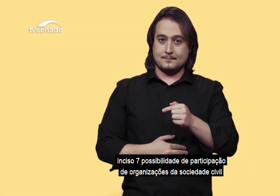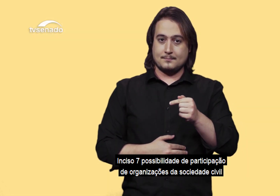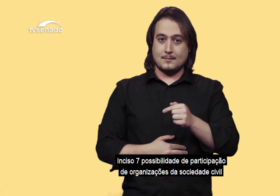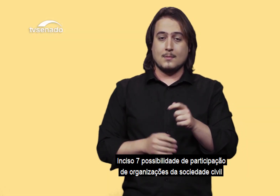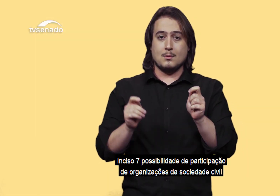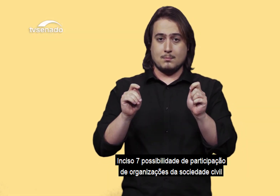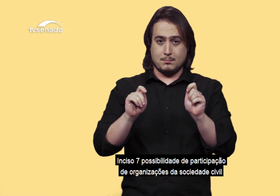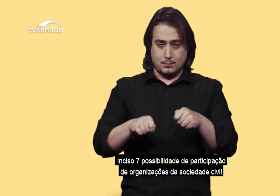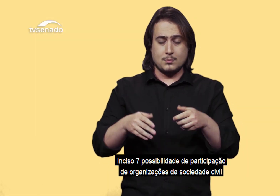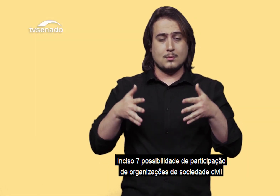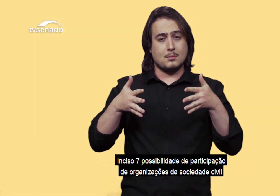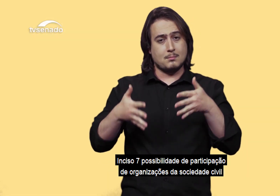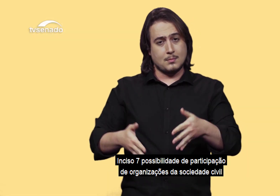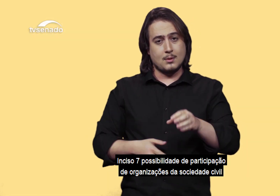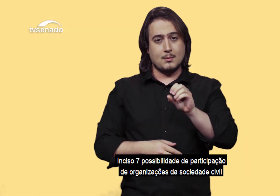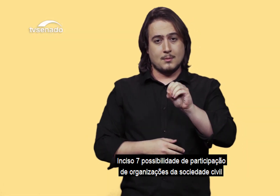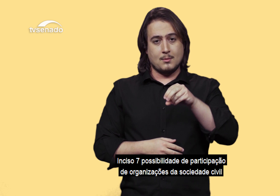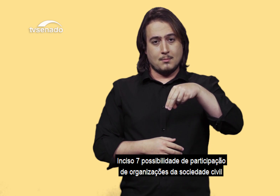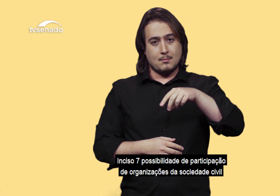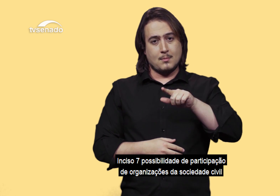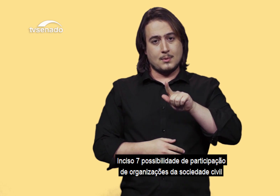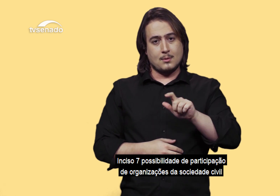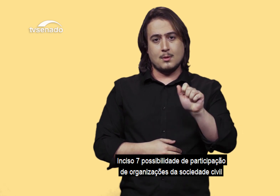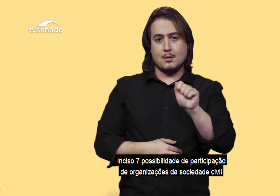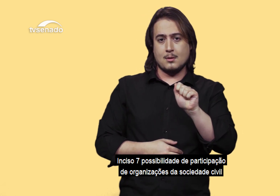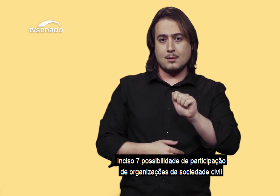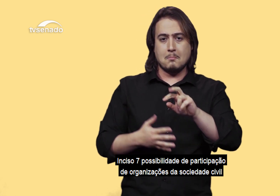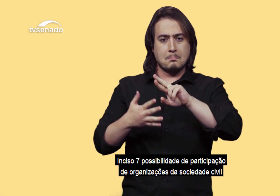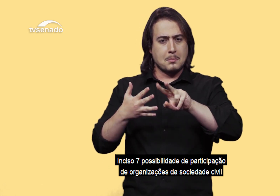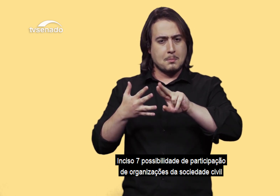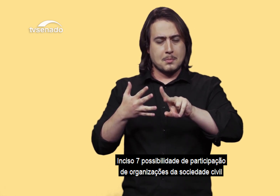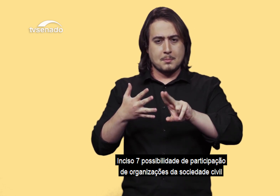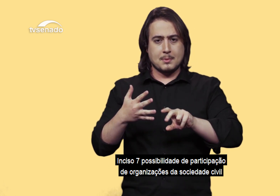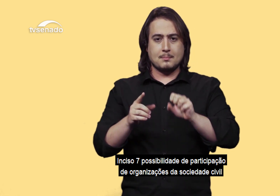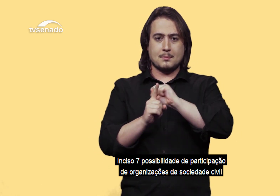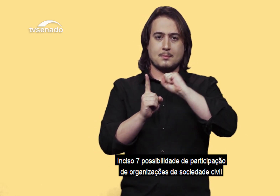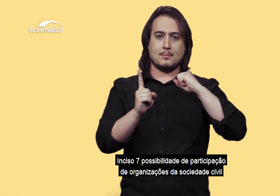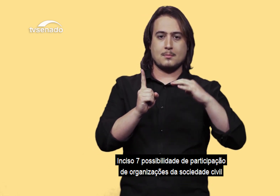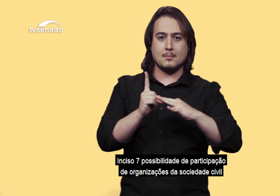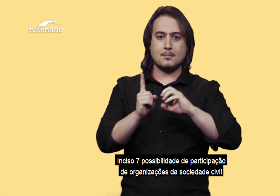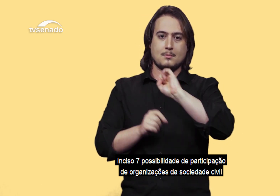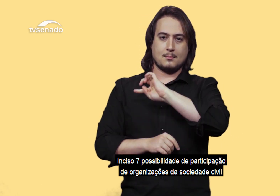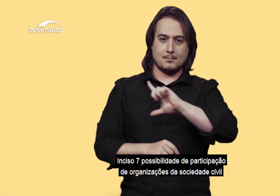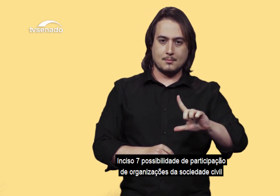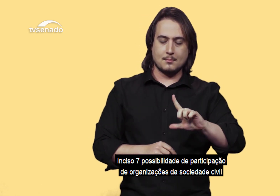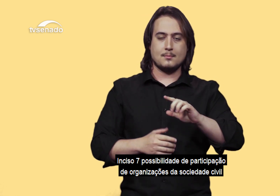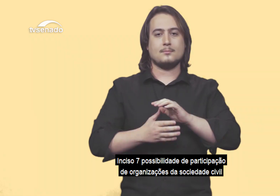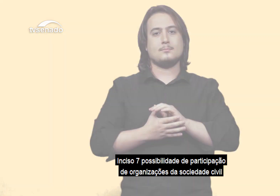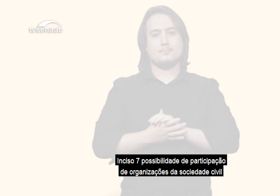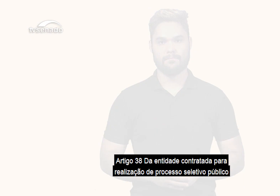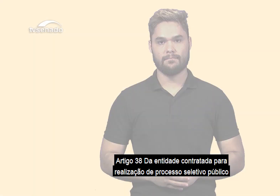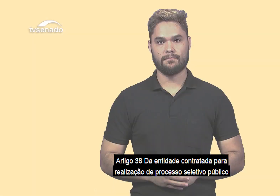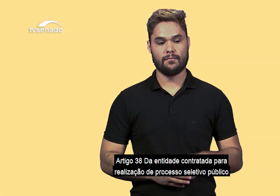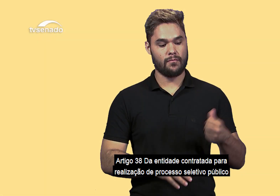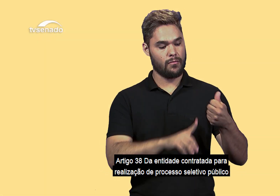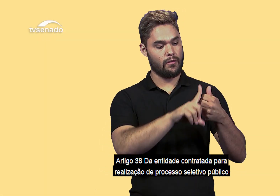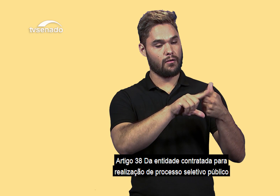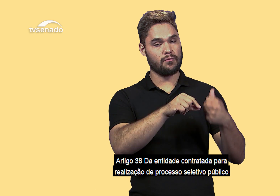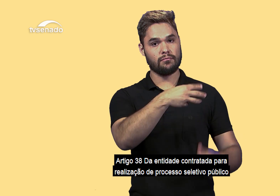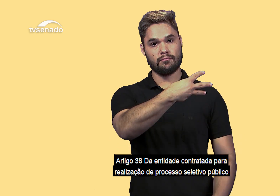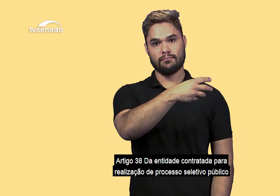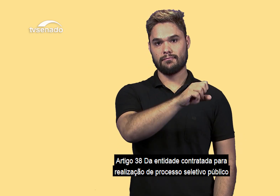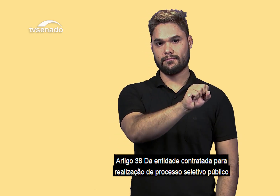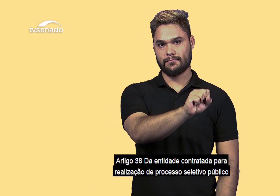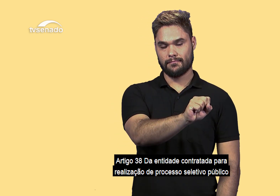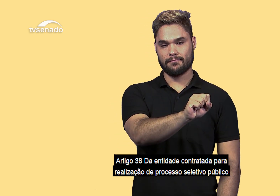7 Possibilidade de participação de organizações da sociedade civil Artigo